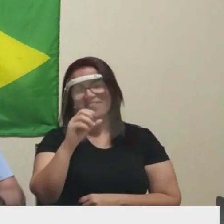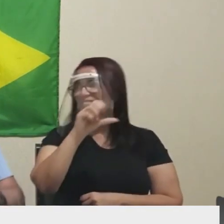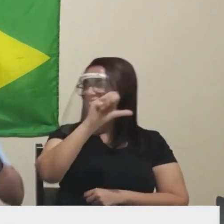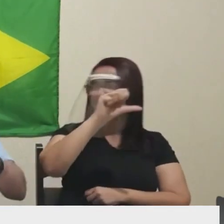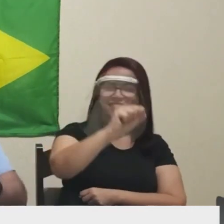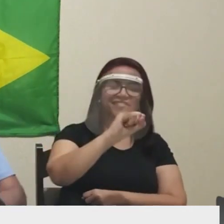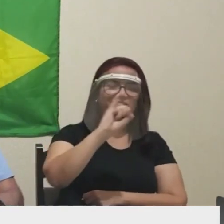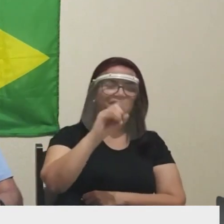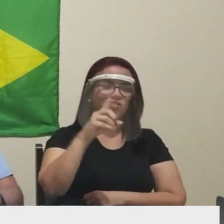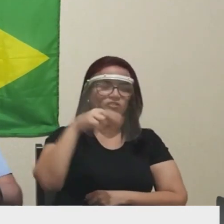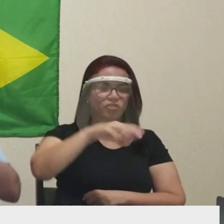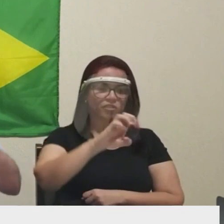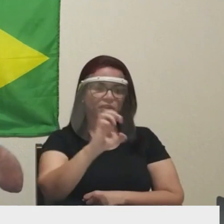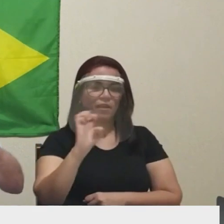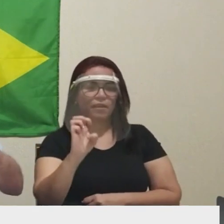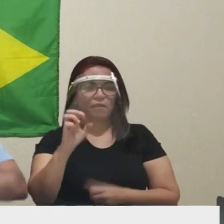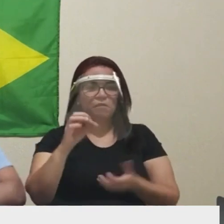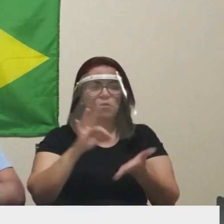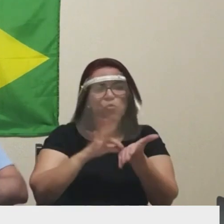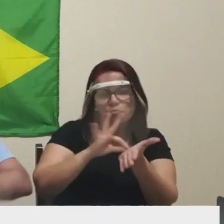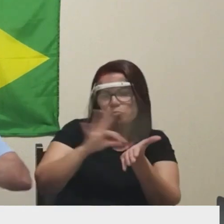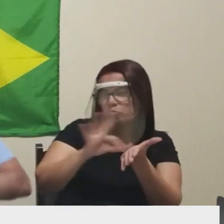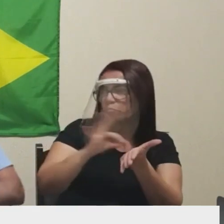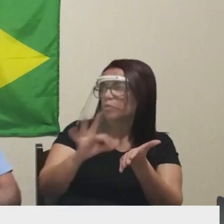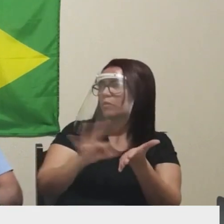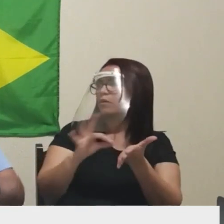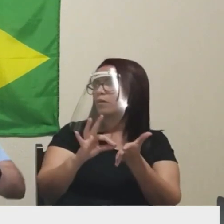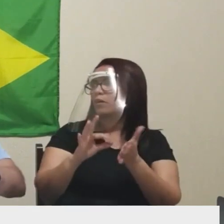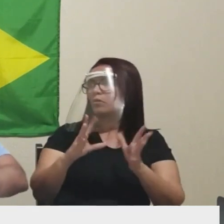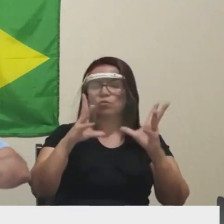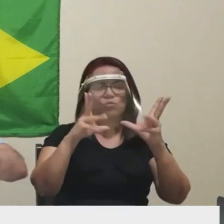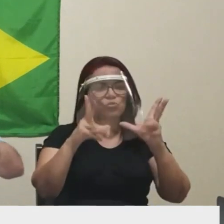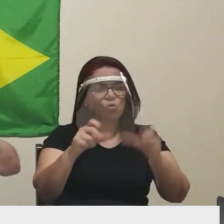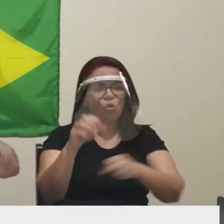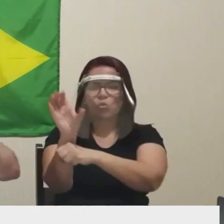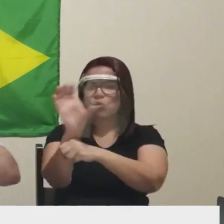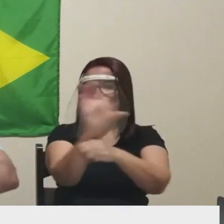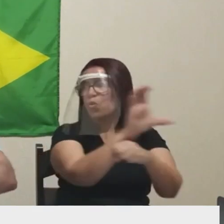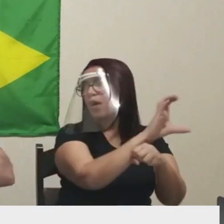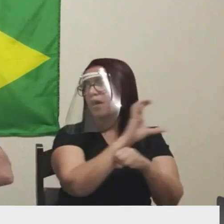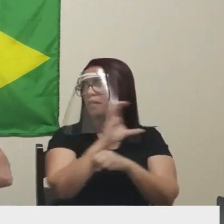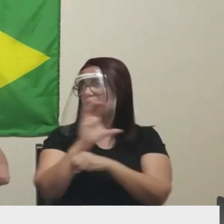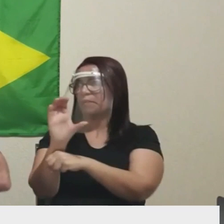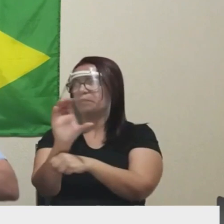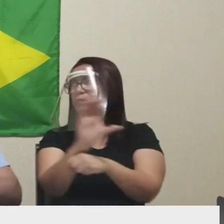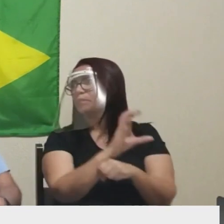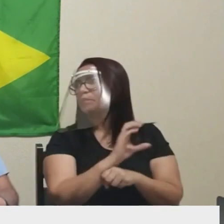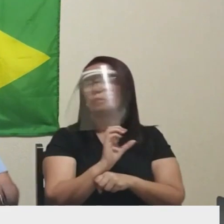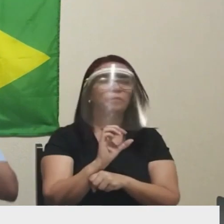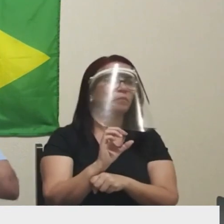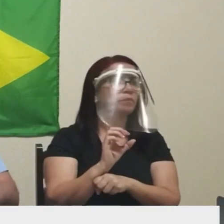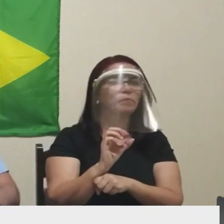Para a gente publicar, tá? As coordenadas geográficas de todos os radares. Se é um local onde tiver um radar